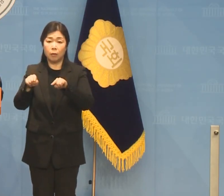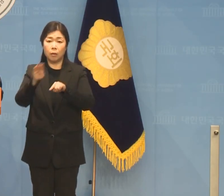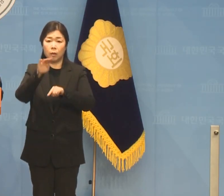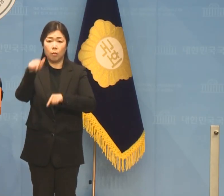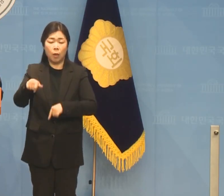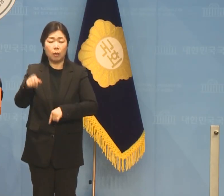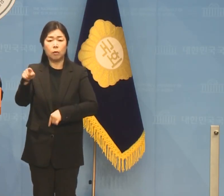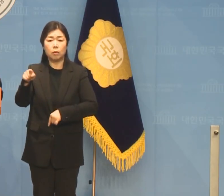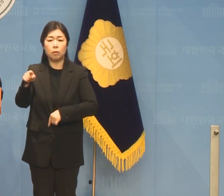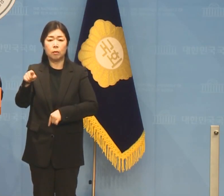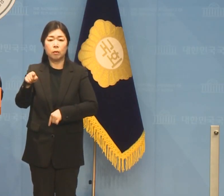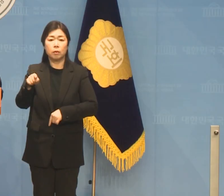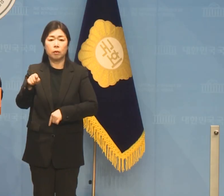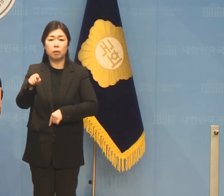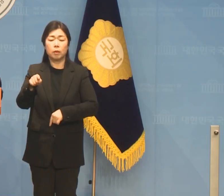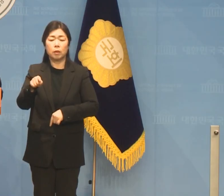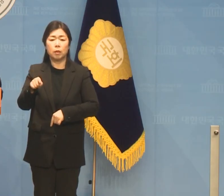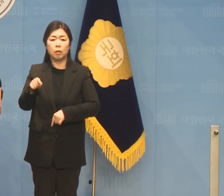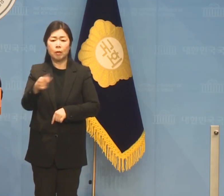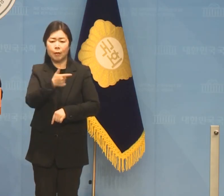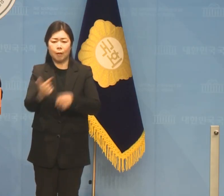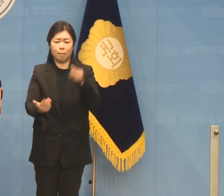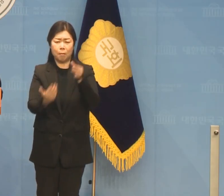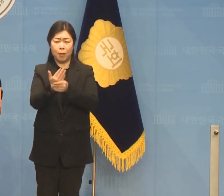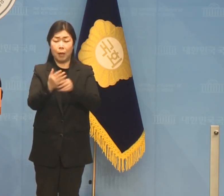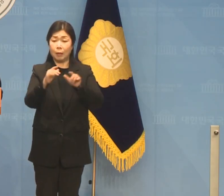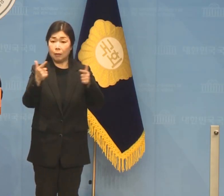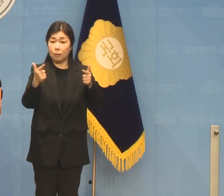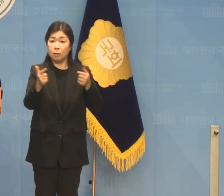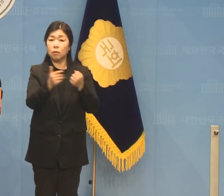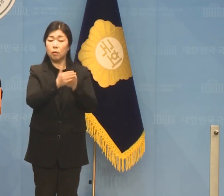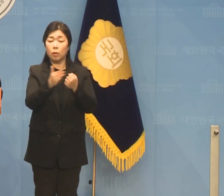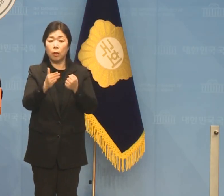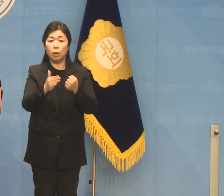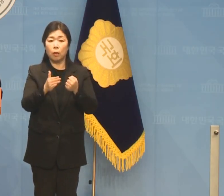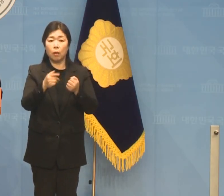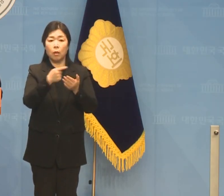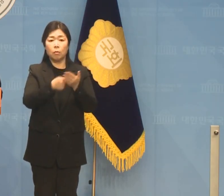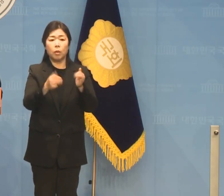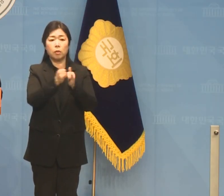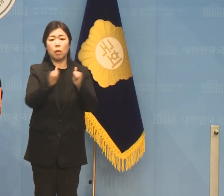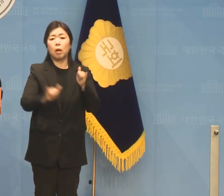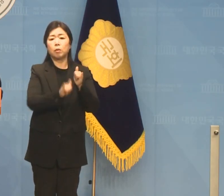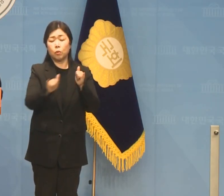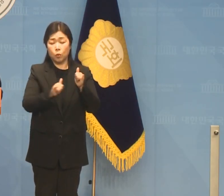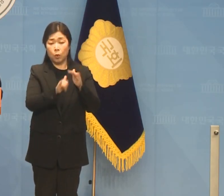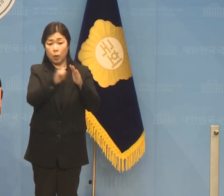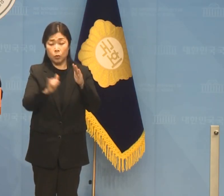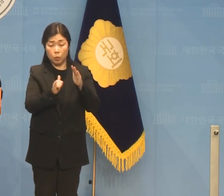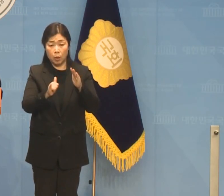박스나 박문진 이사는 대형 참사가 아니므로 유가족의 진상조사 참여는